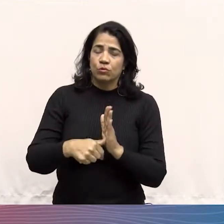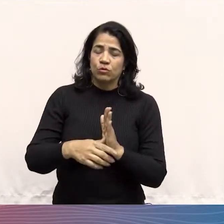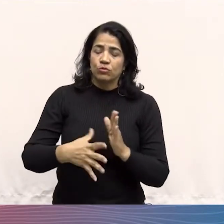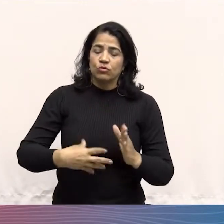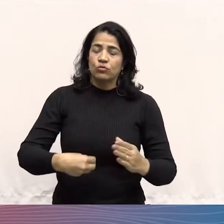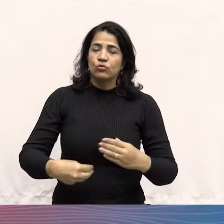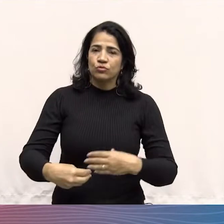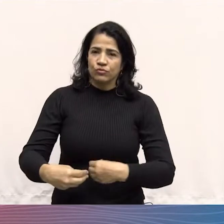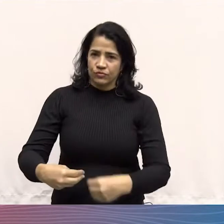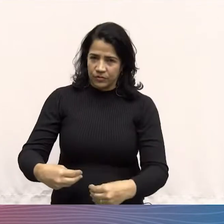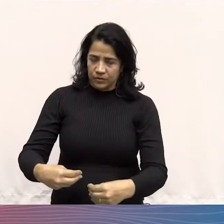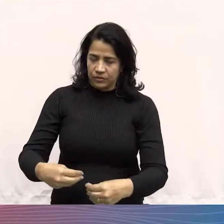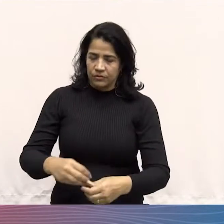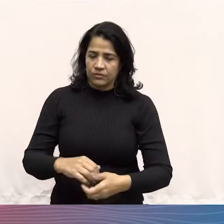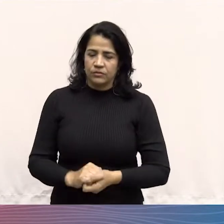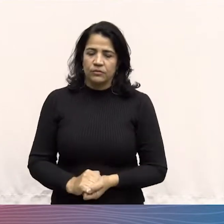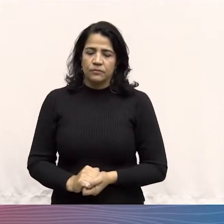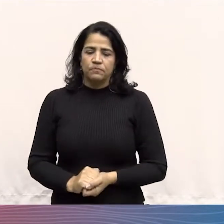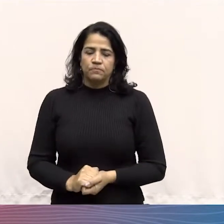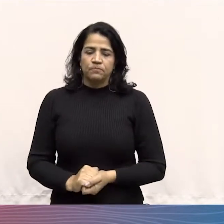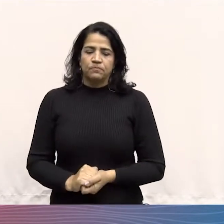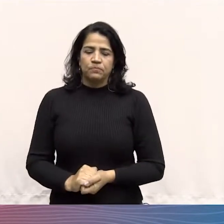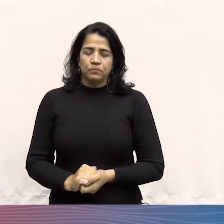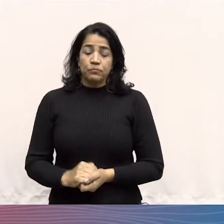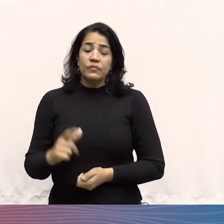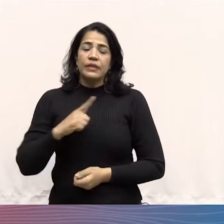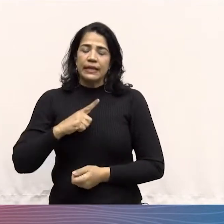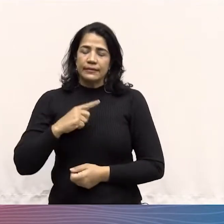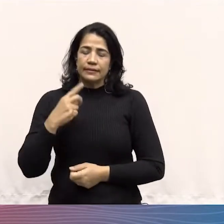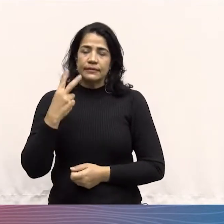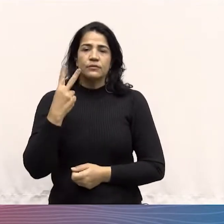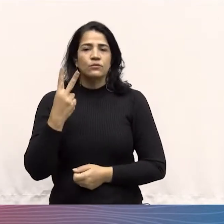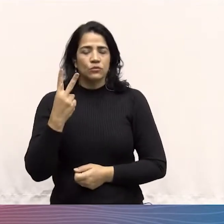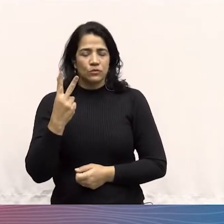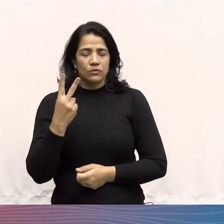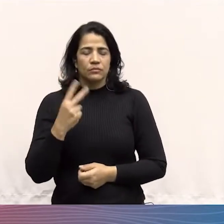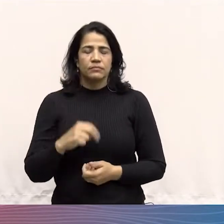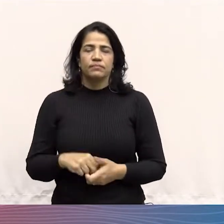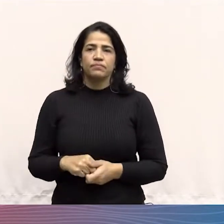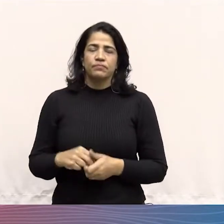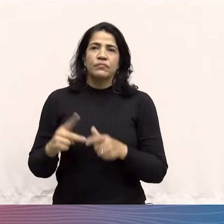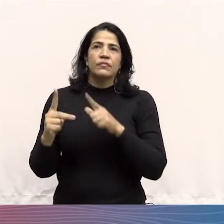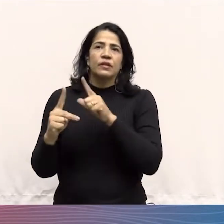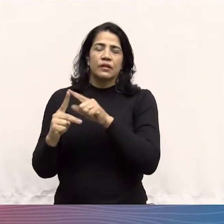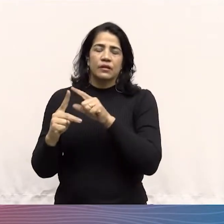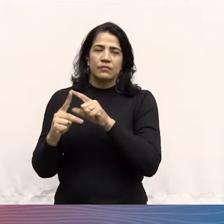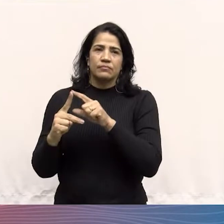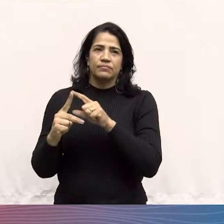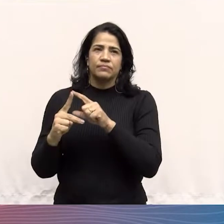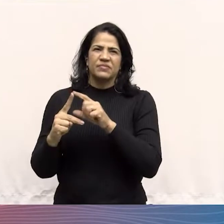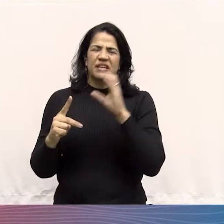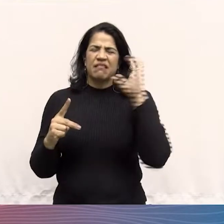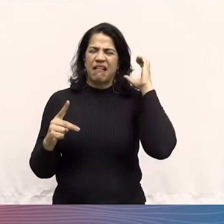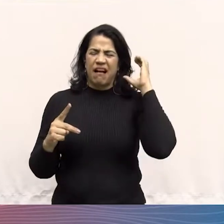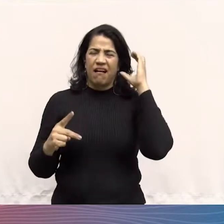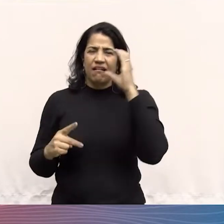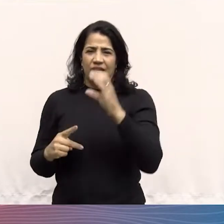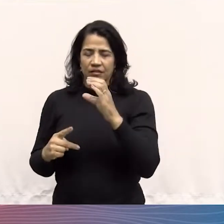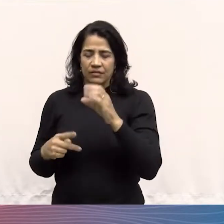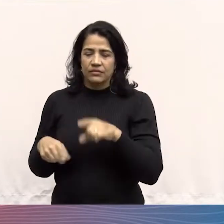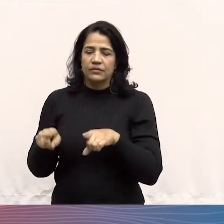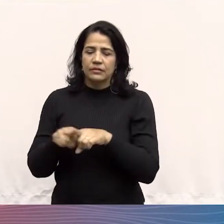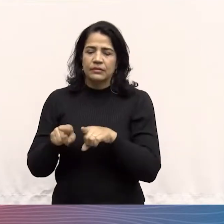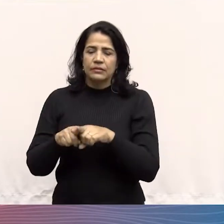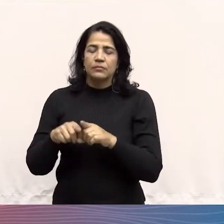eles tiveram dois filhos, Caim e Abel. Caim e Abel também são duas linhas